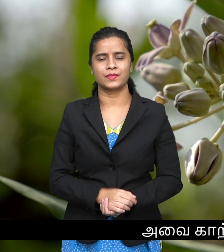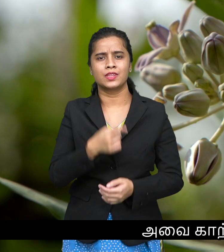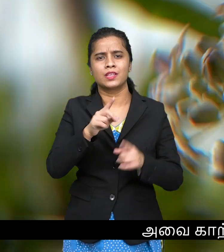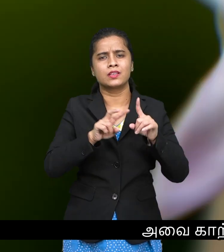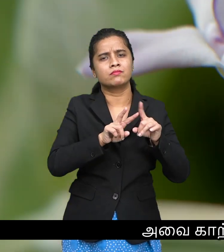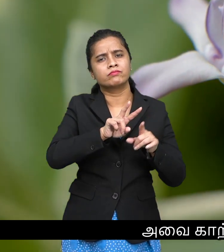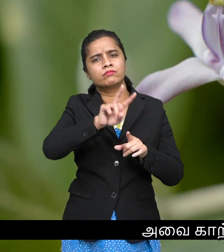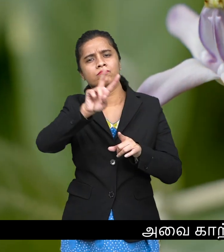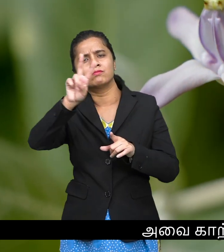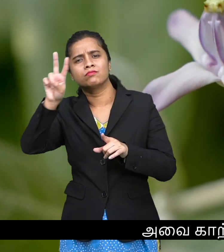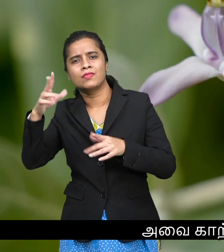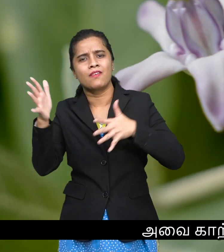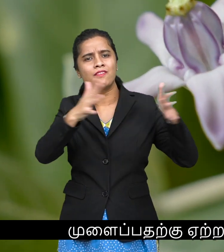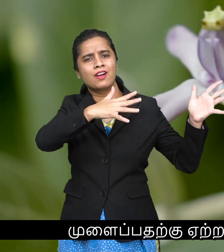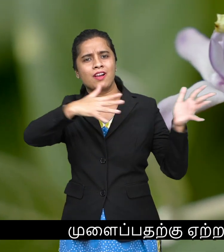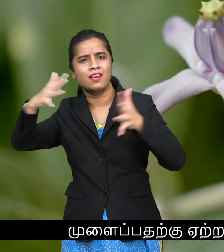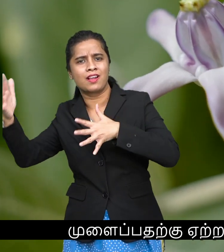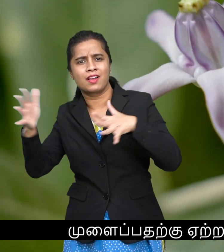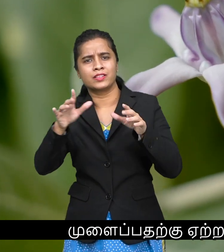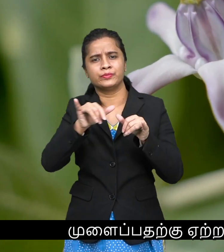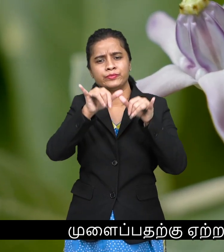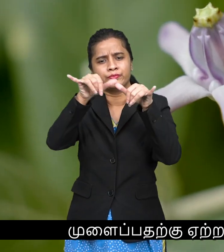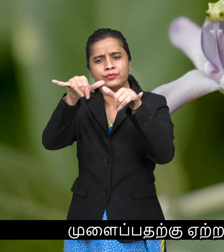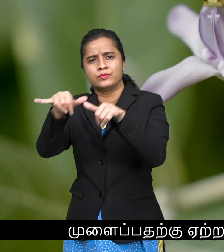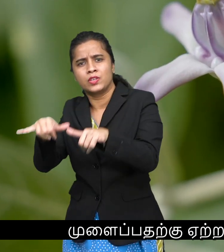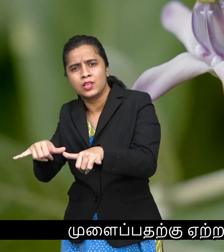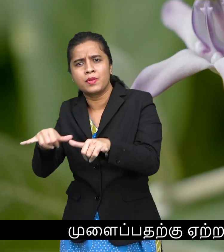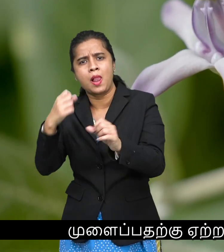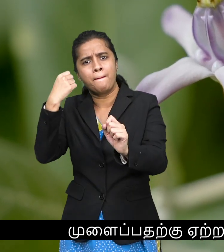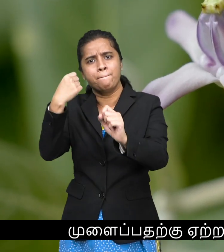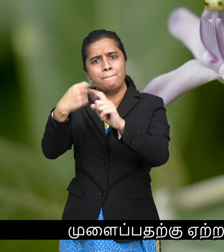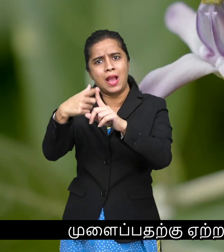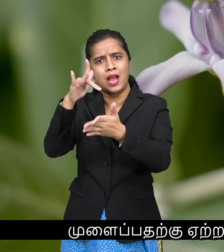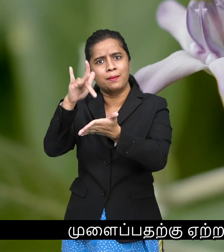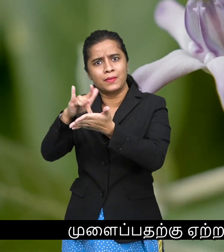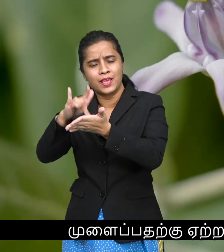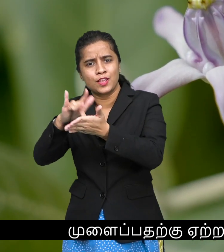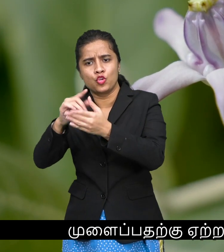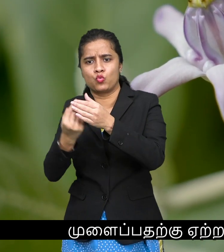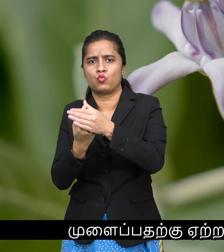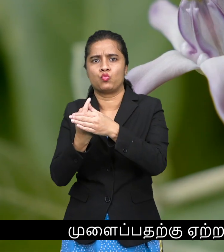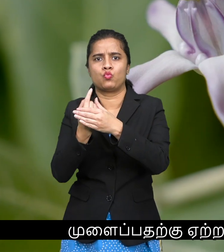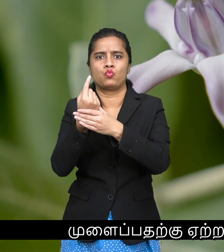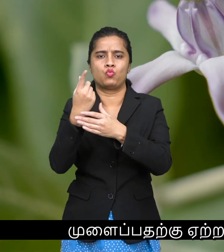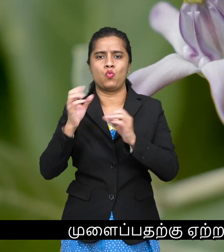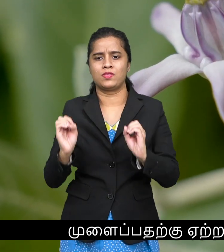அவை காற்றோடு பயணித்து முளைப்பதற்கு ஏற்ற இடத்தில் குடியேறுகின்றன.